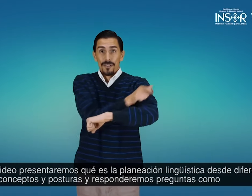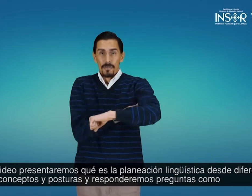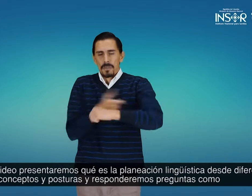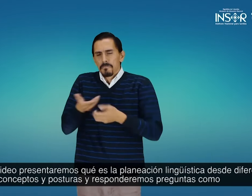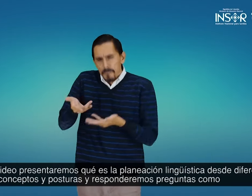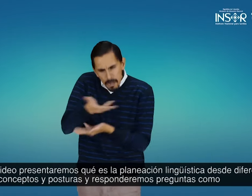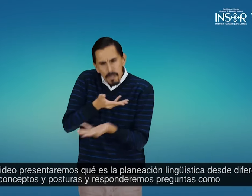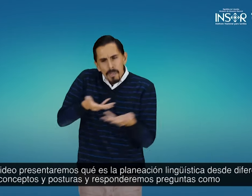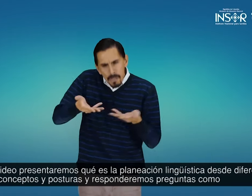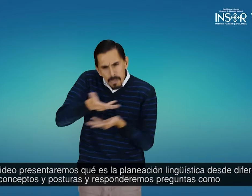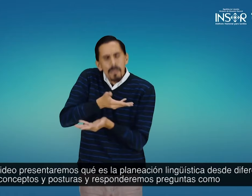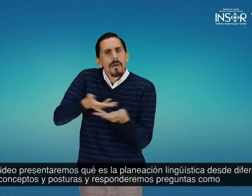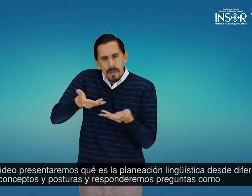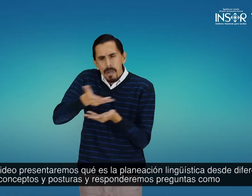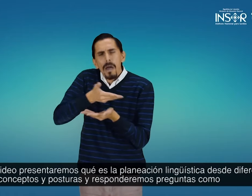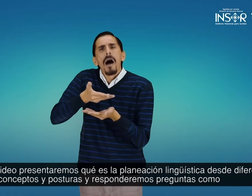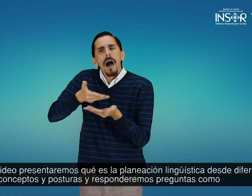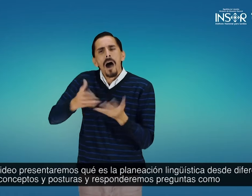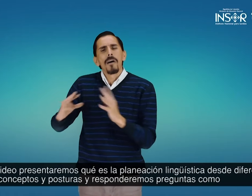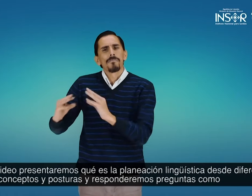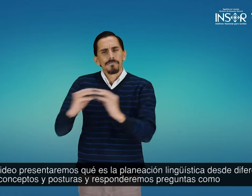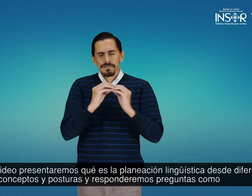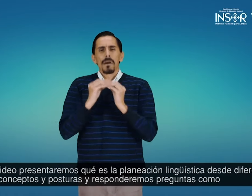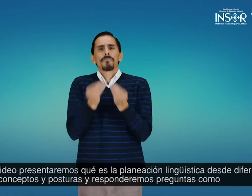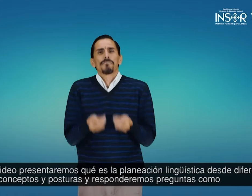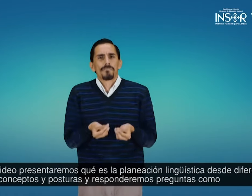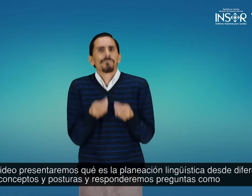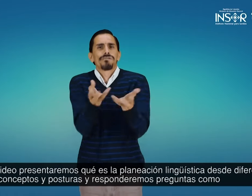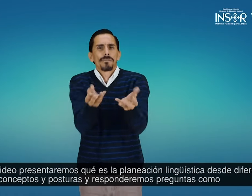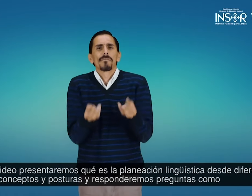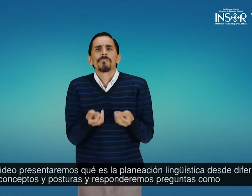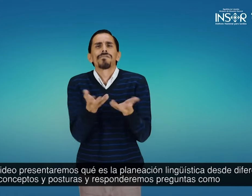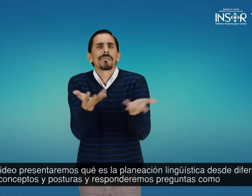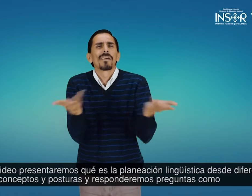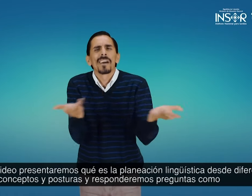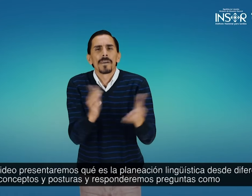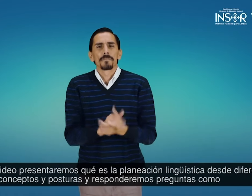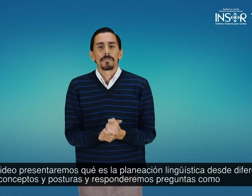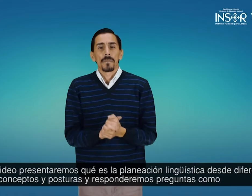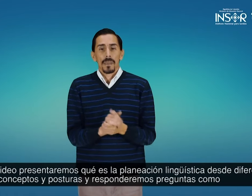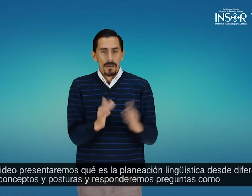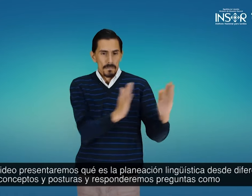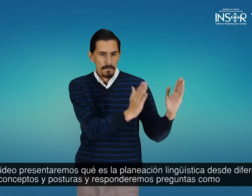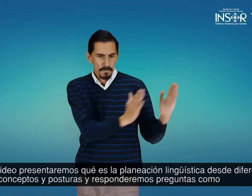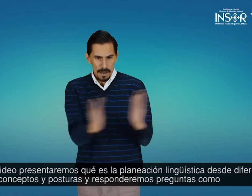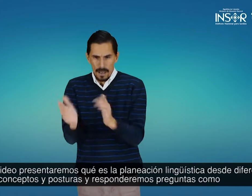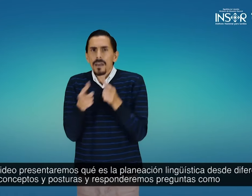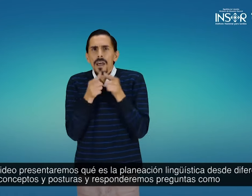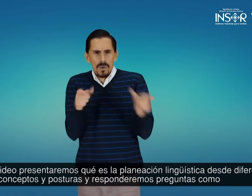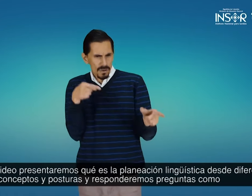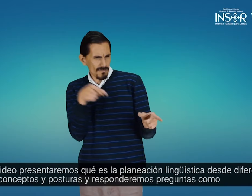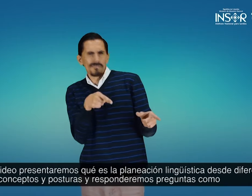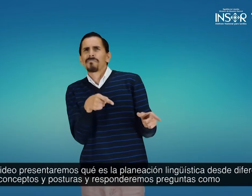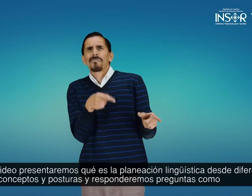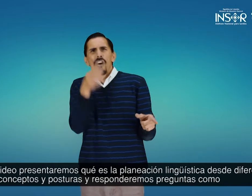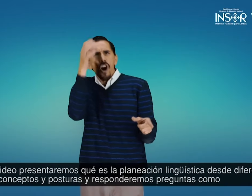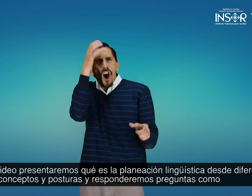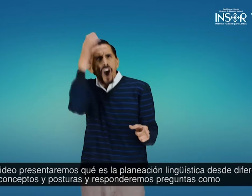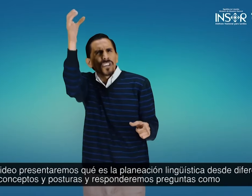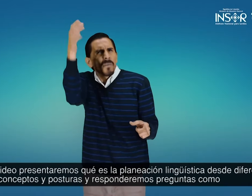conceptos y posturas y responderemos a preguntas como las